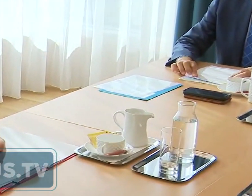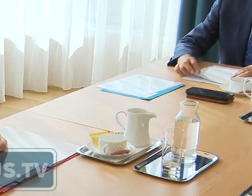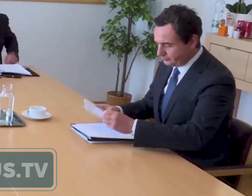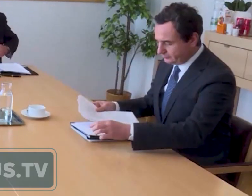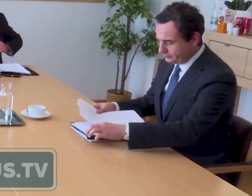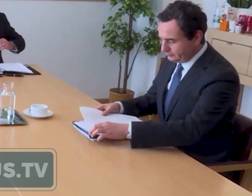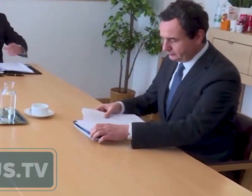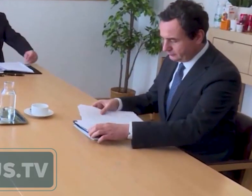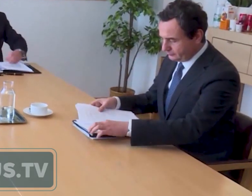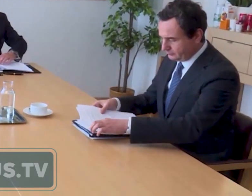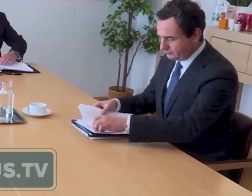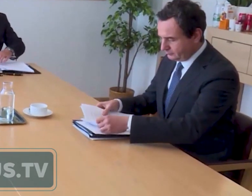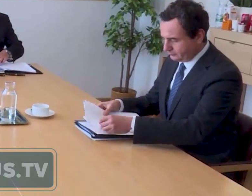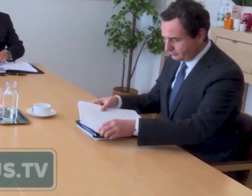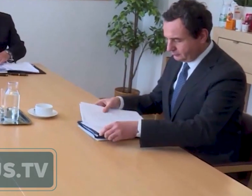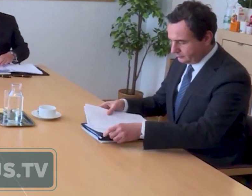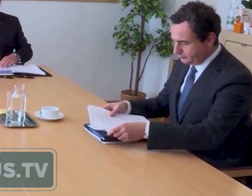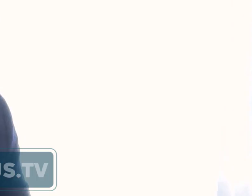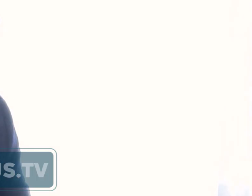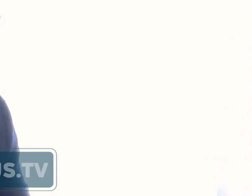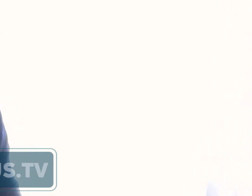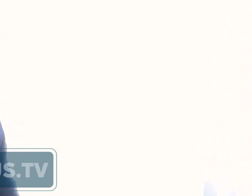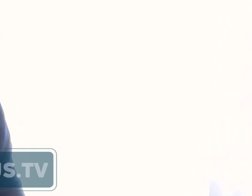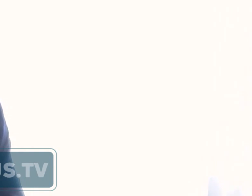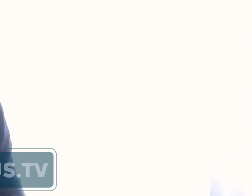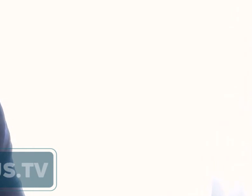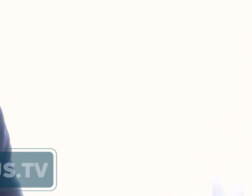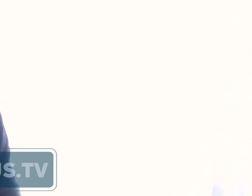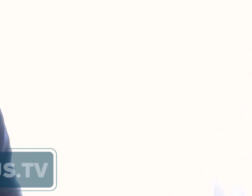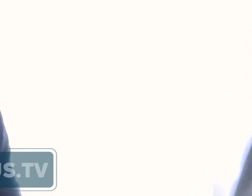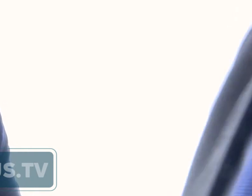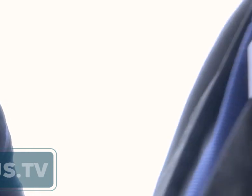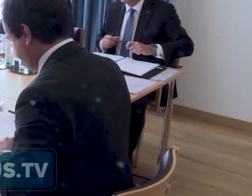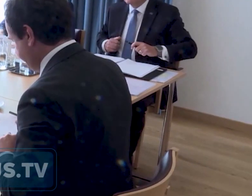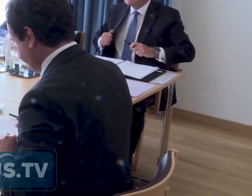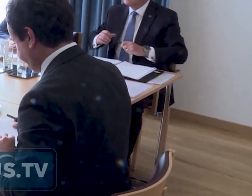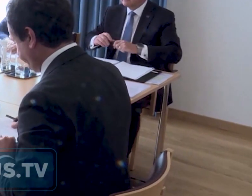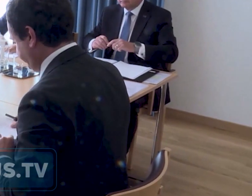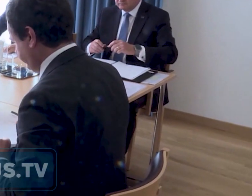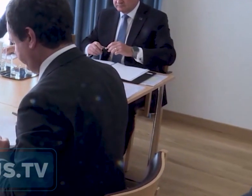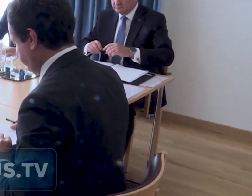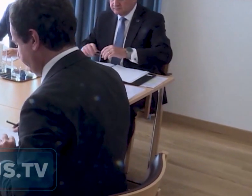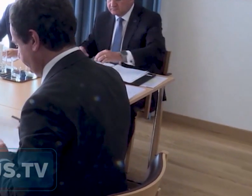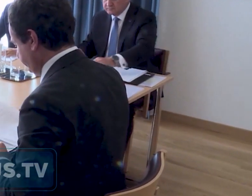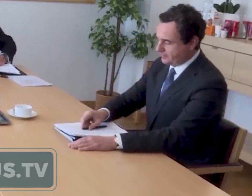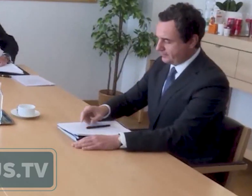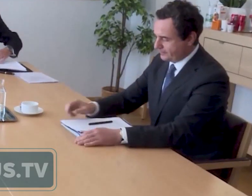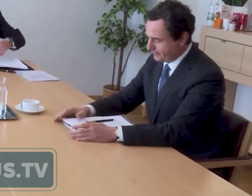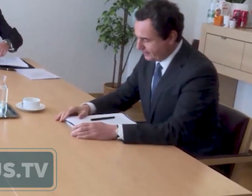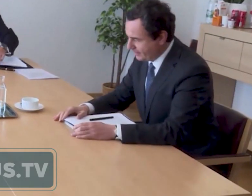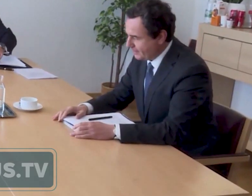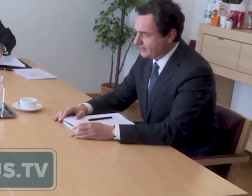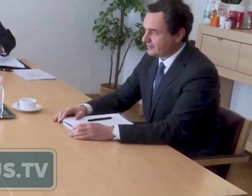në një skenar që përmbys komplet marrëveshjen e dakorduar në Ohër përveç formimit të asociacionit të komunave me shumicë serbe që është në interes